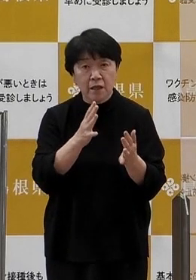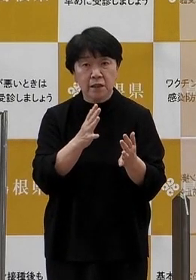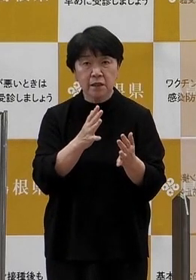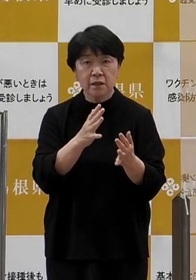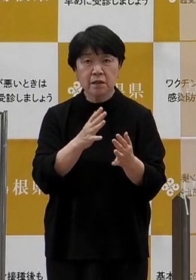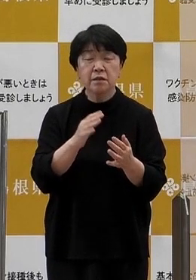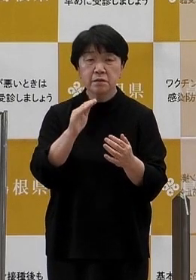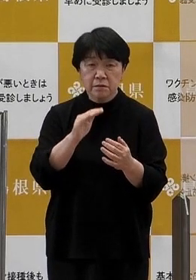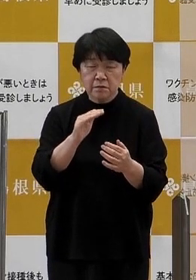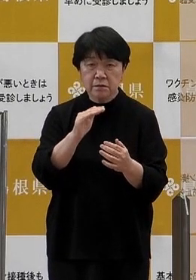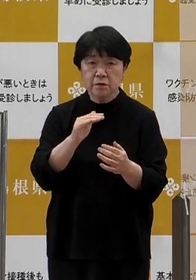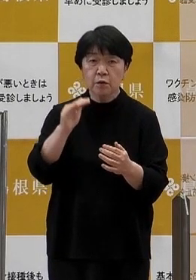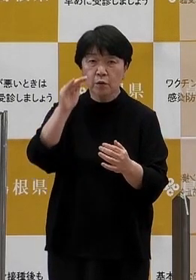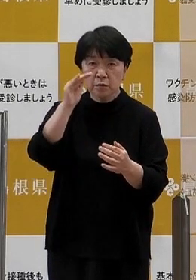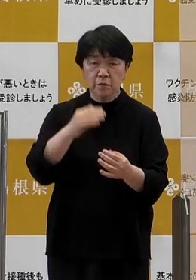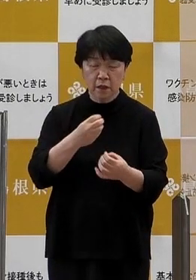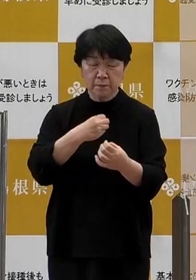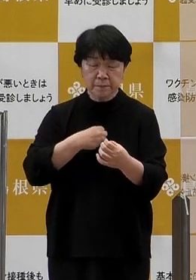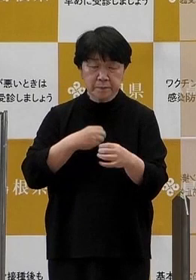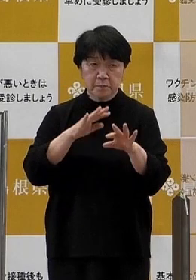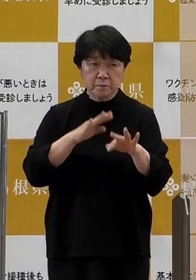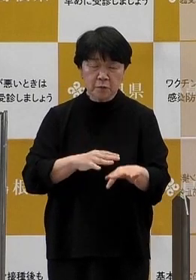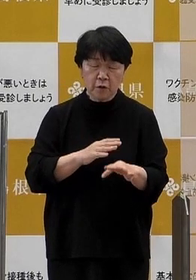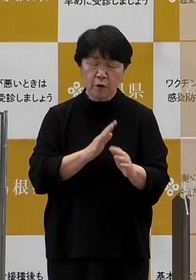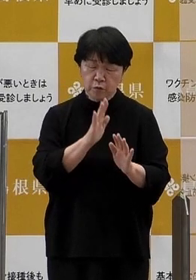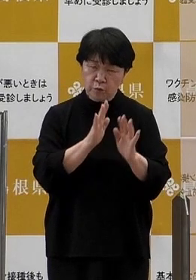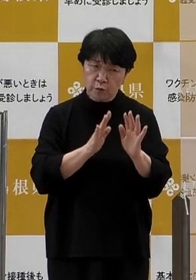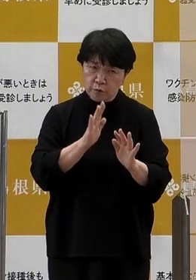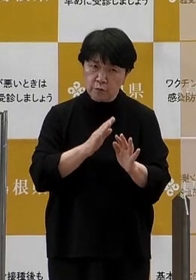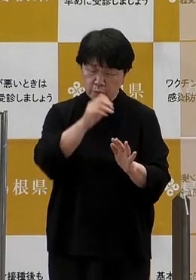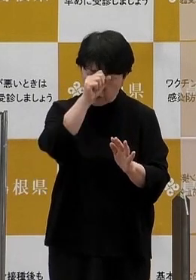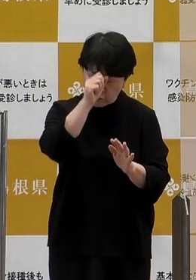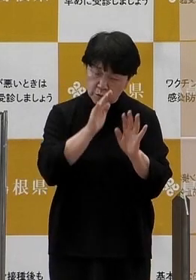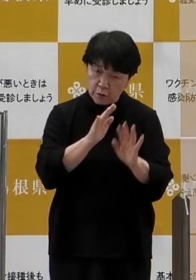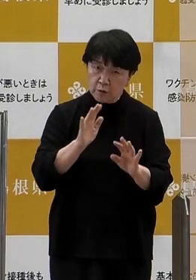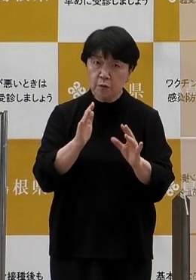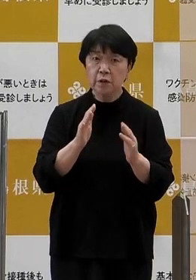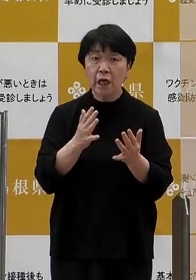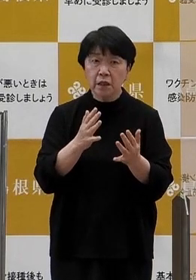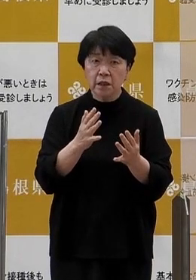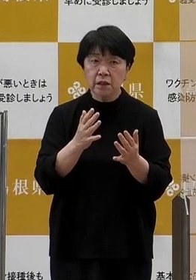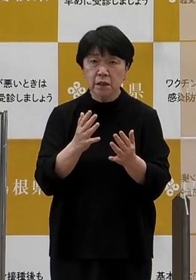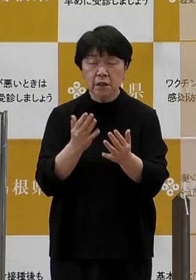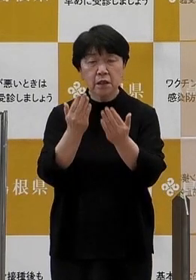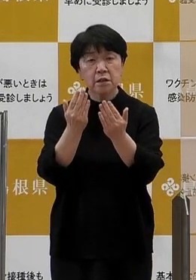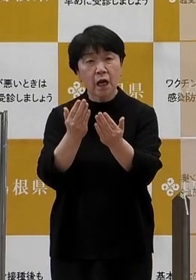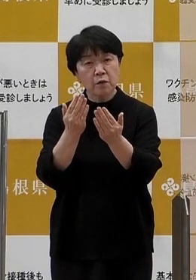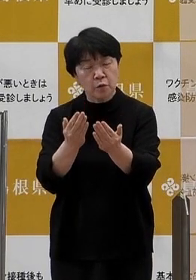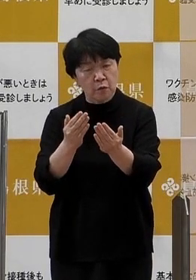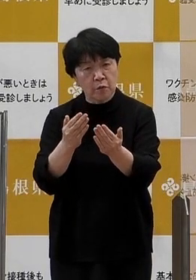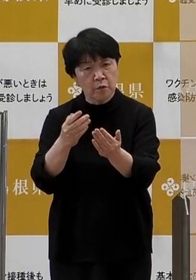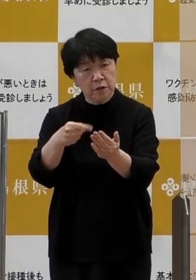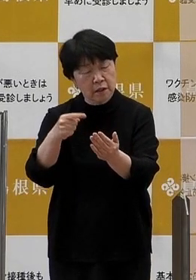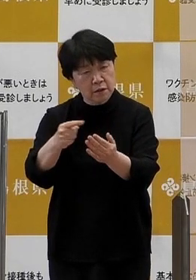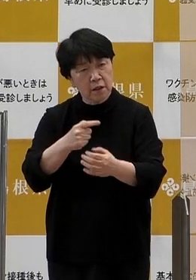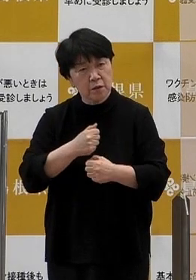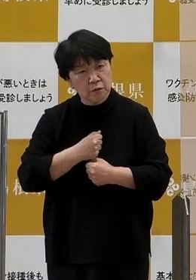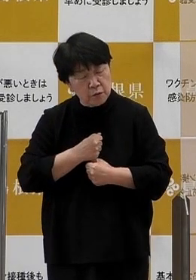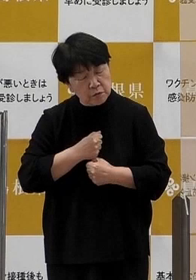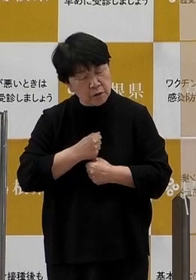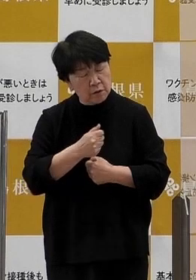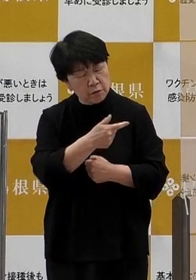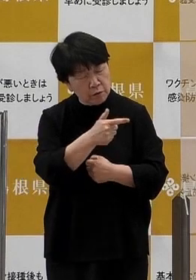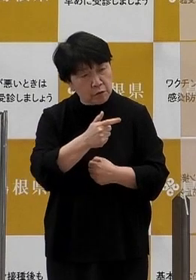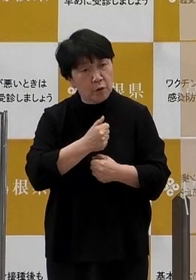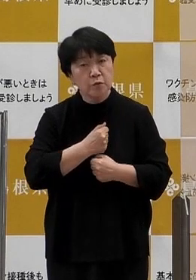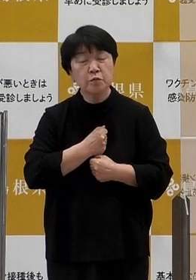がしてるからは無症状感染で、子どもさんも無症状感染だと、学校の先生が気をつけるとか家庭が気をつけるとか、そうい